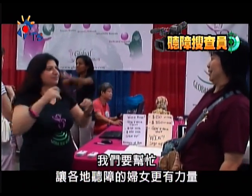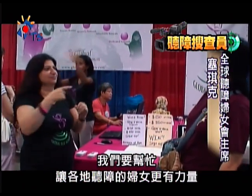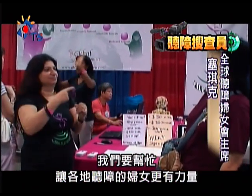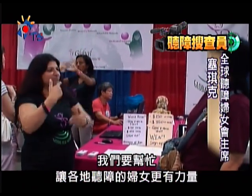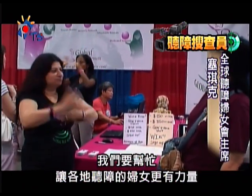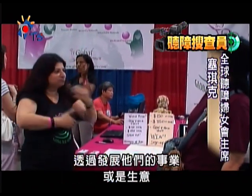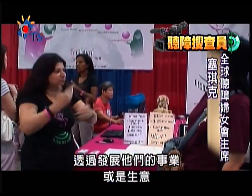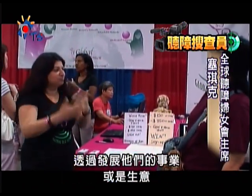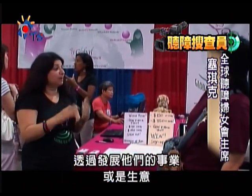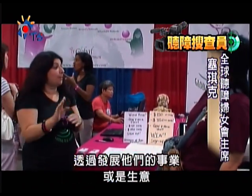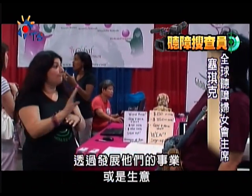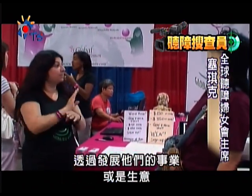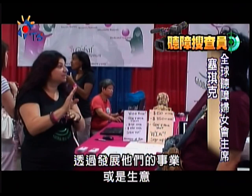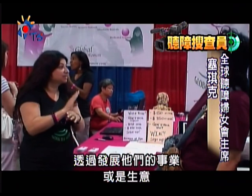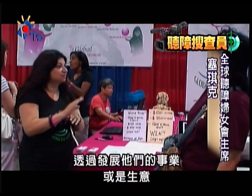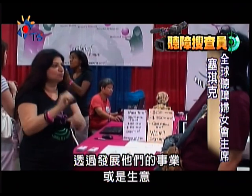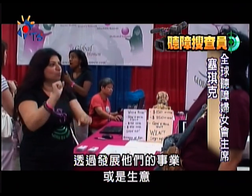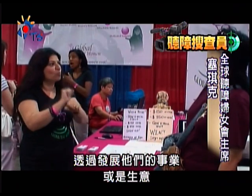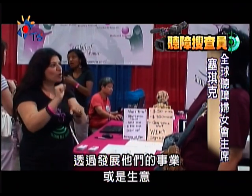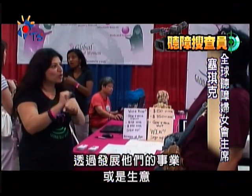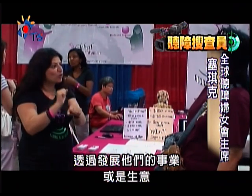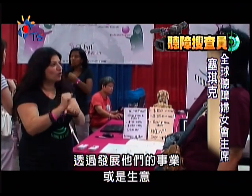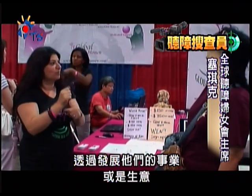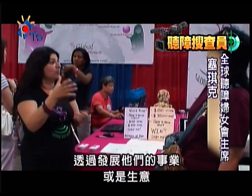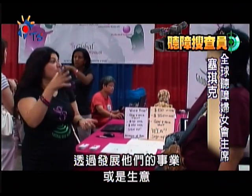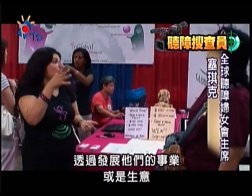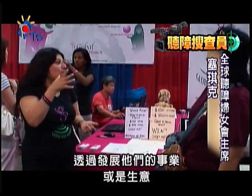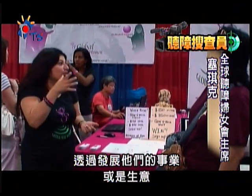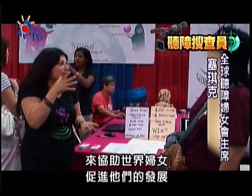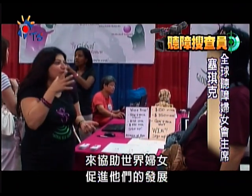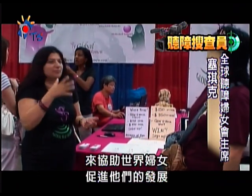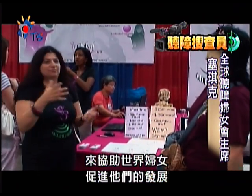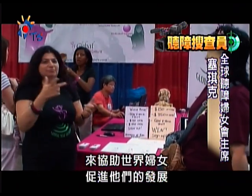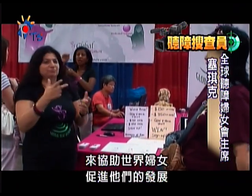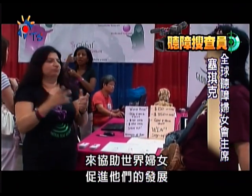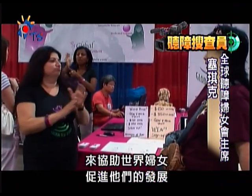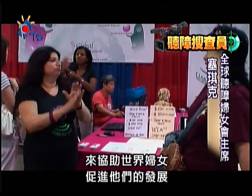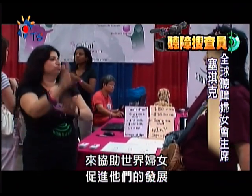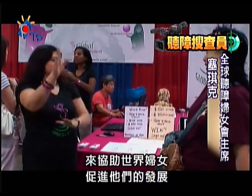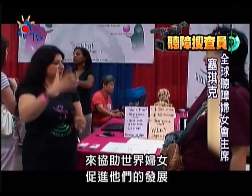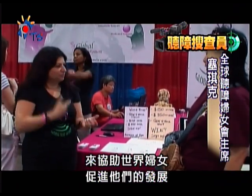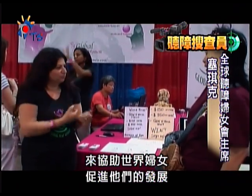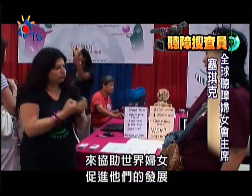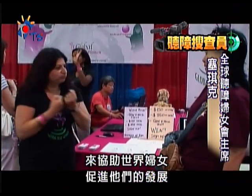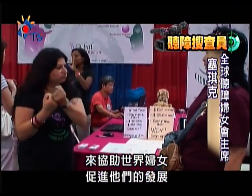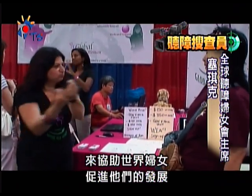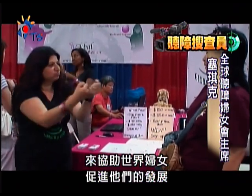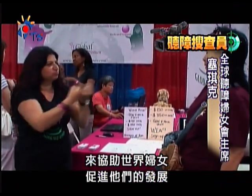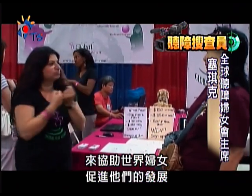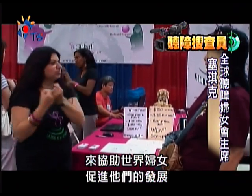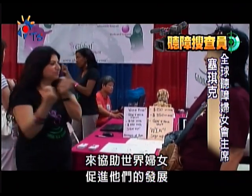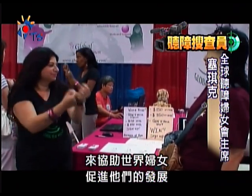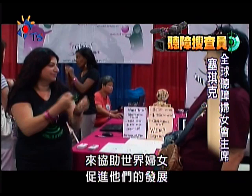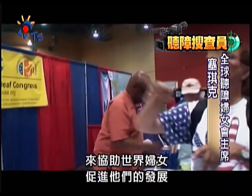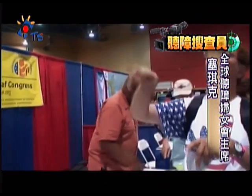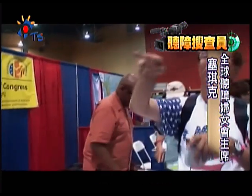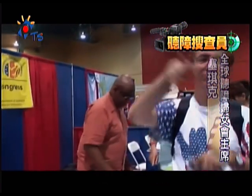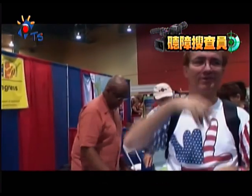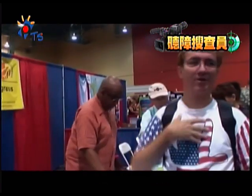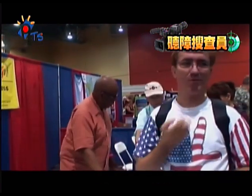透过发展他们的事业或是生意，来协助世界妇女，促进他们的发展。 另外，